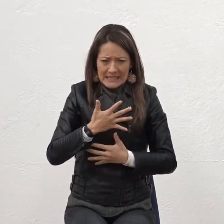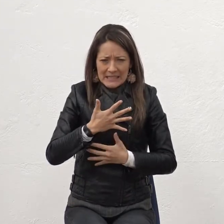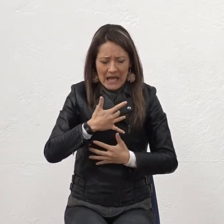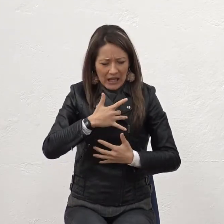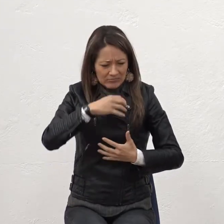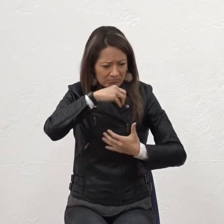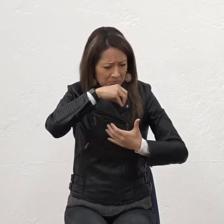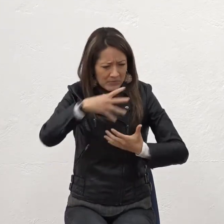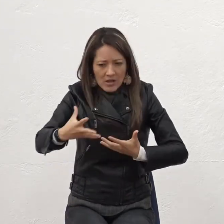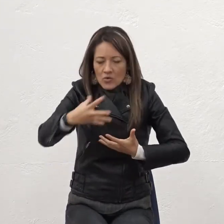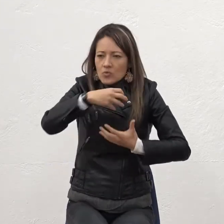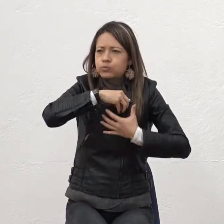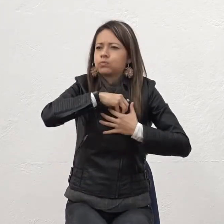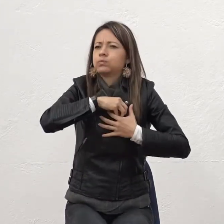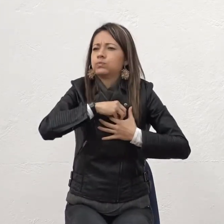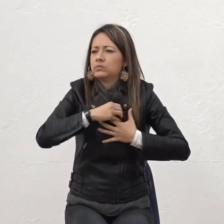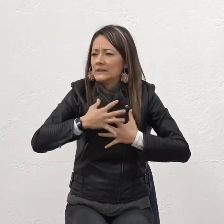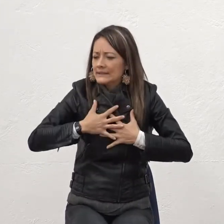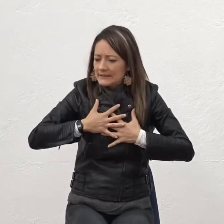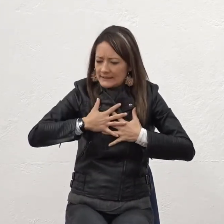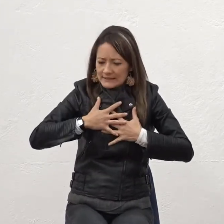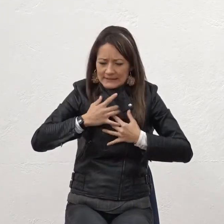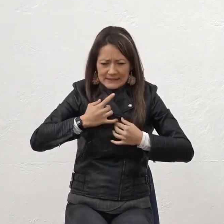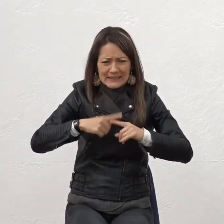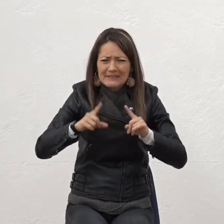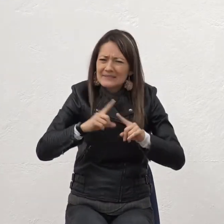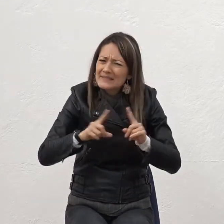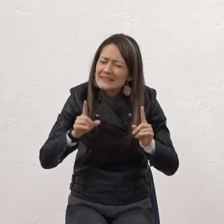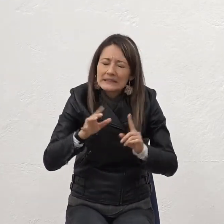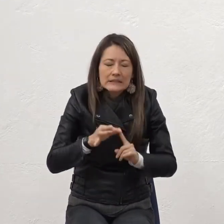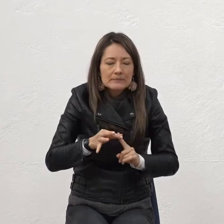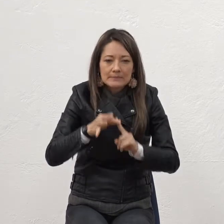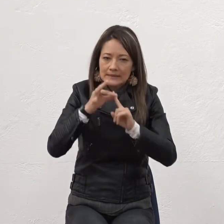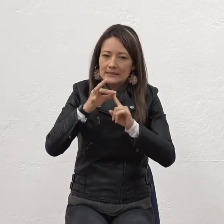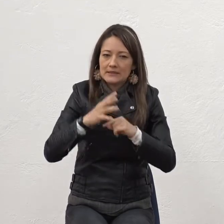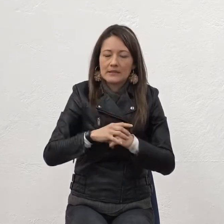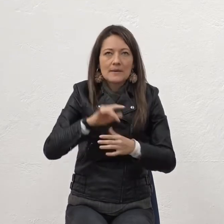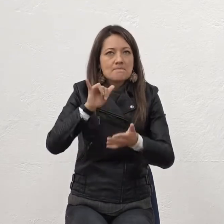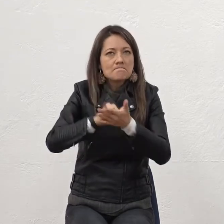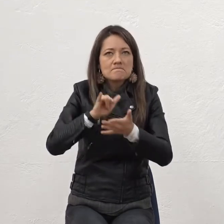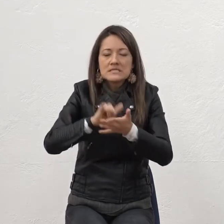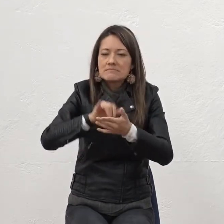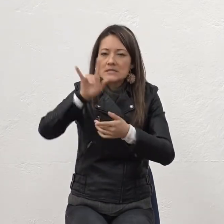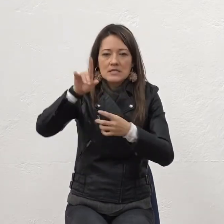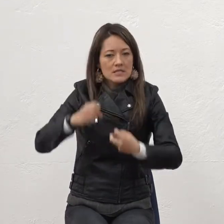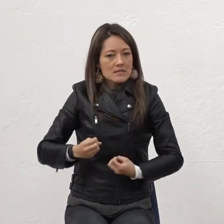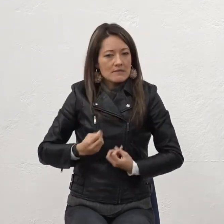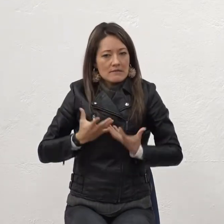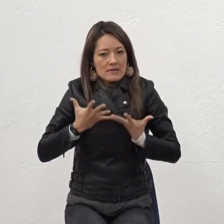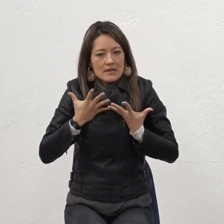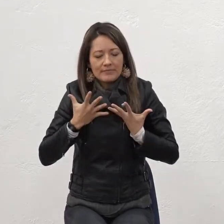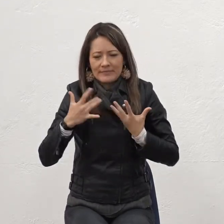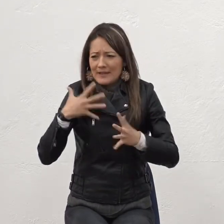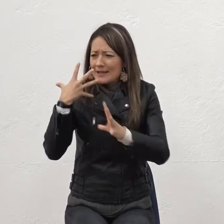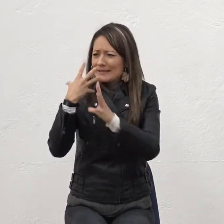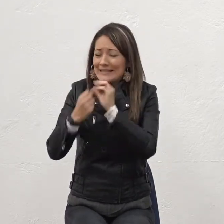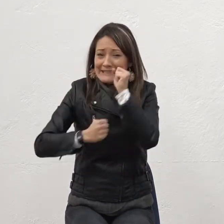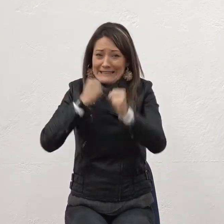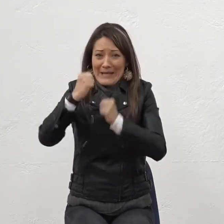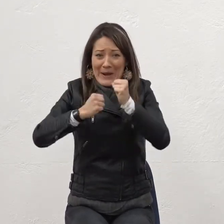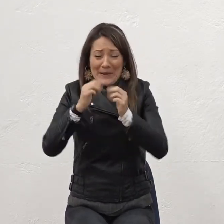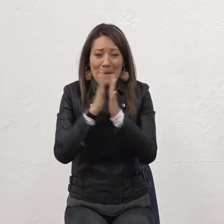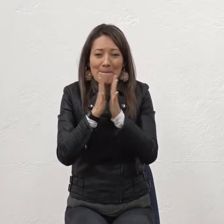en mí, entró en mí algo muy especial, la misma vida de Dios. Y yo salí corriendo,